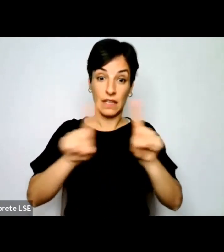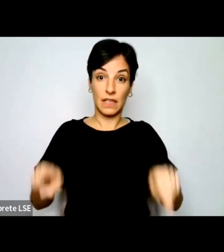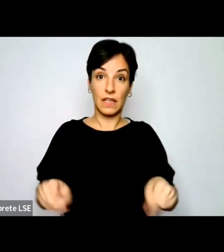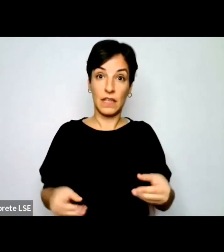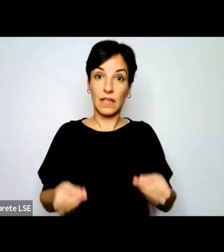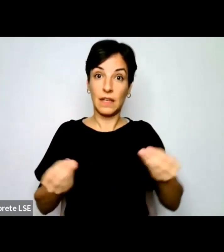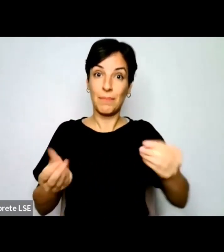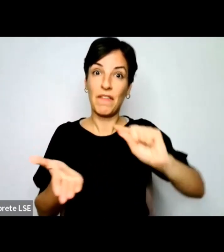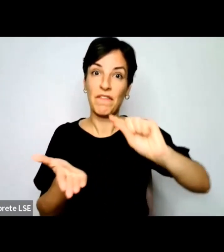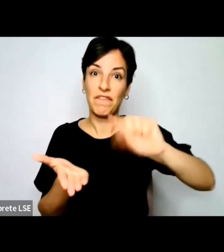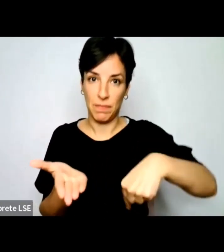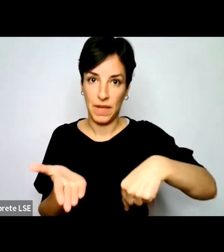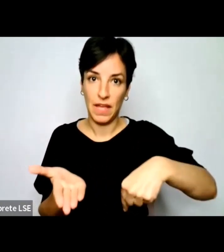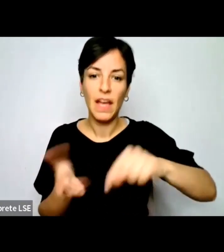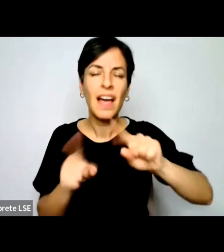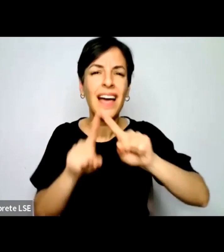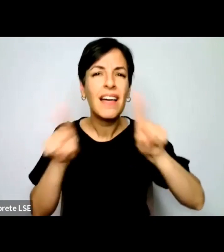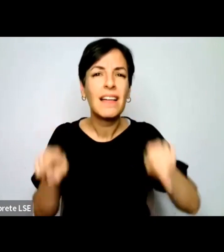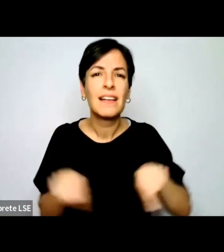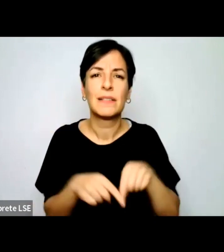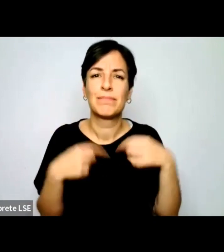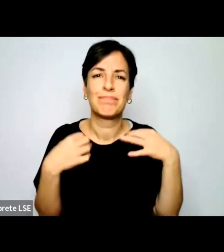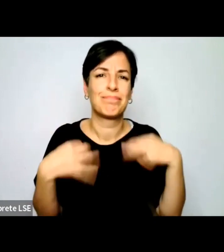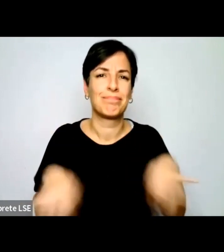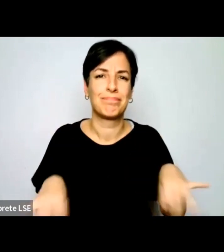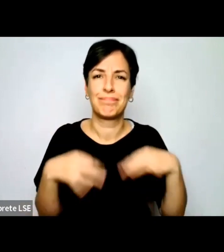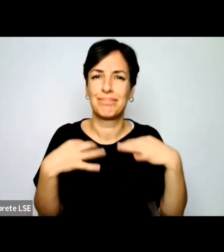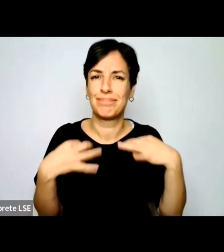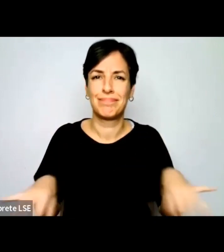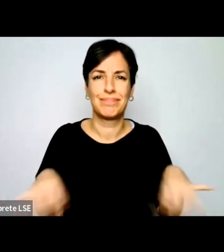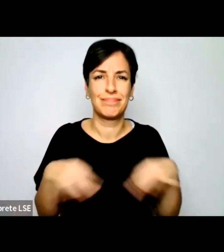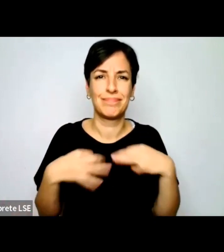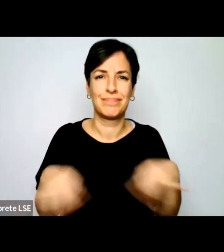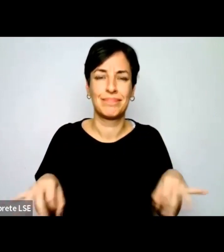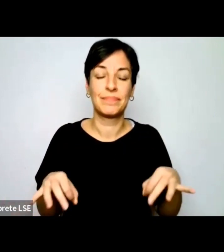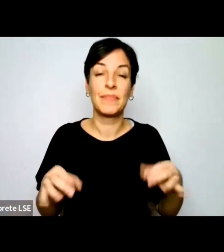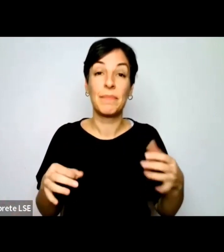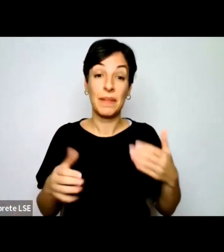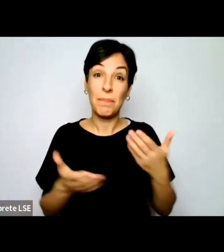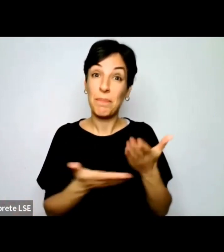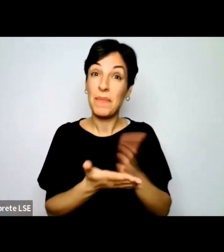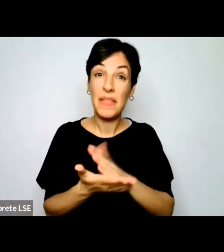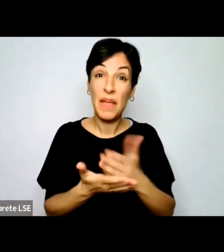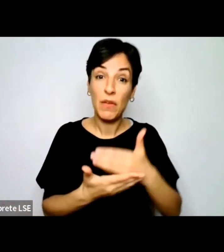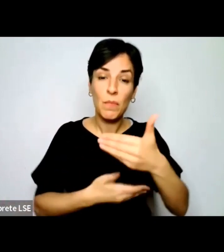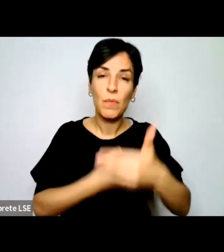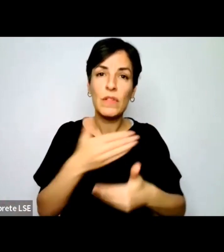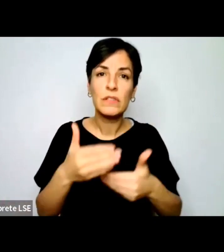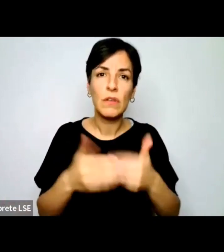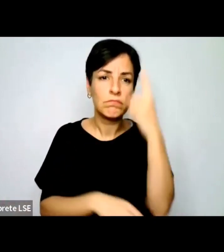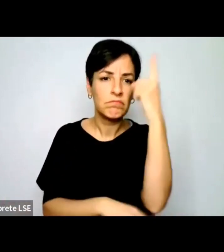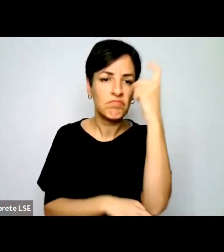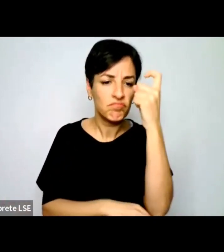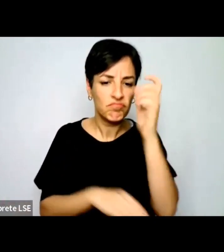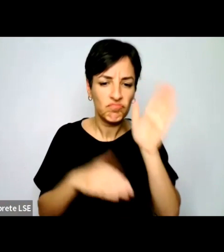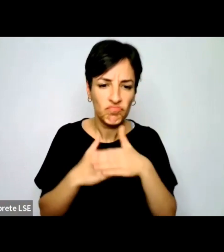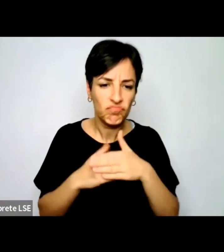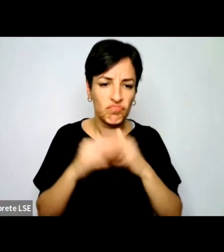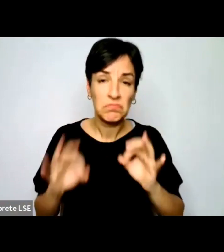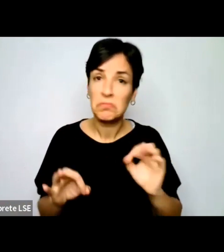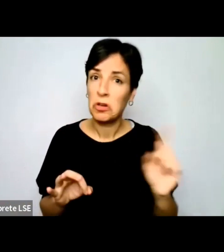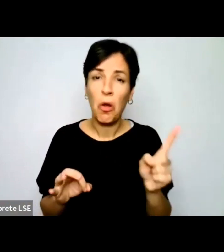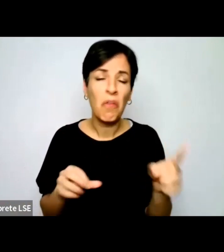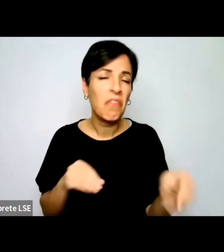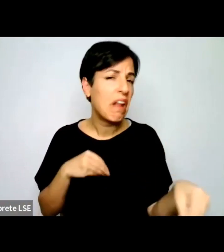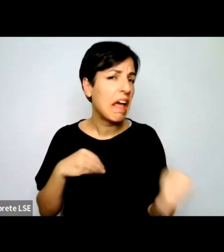firméis, pero es un documento muy sencillito, que el proceso de mediación es muy flexible, se adapta mucho a vosotros, pero sí que hay que cumplir